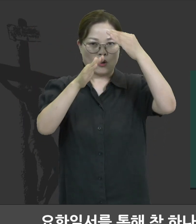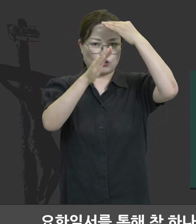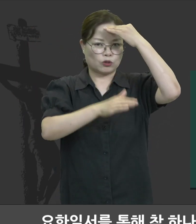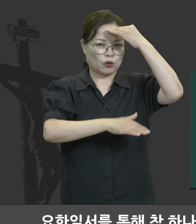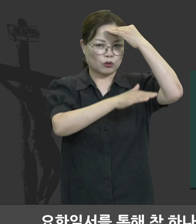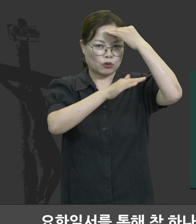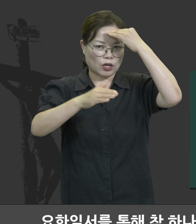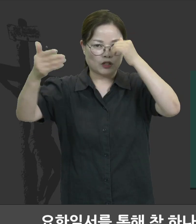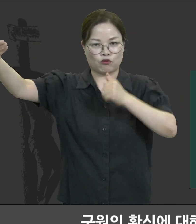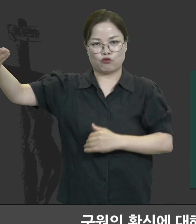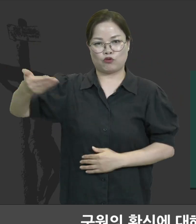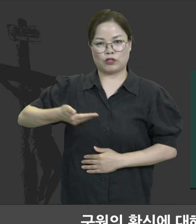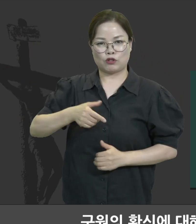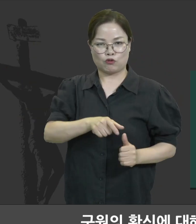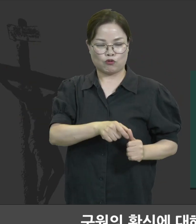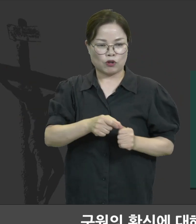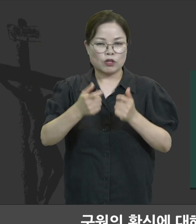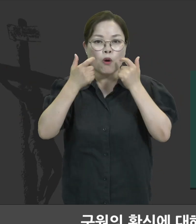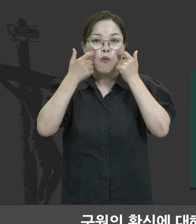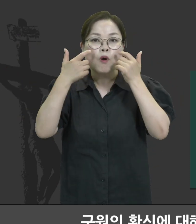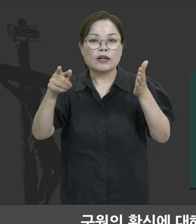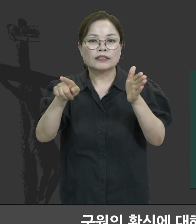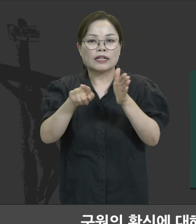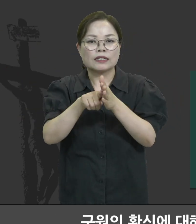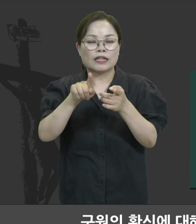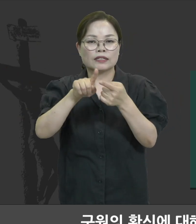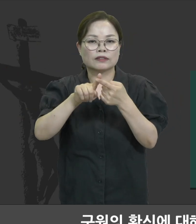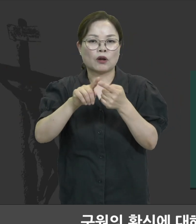주시는 구원의 확신에 대해서 알아보고